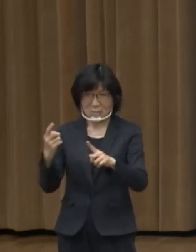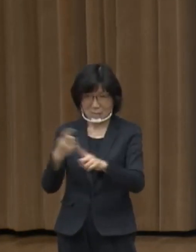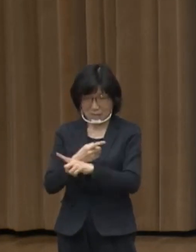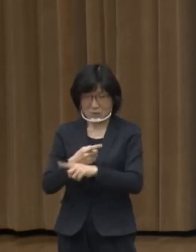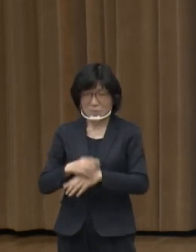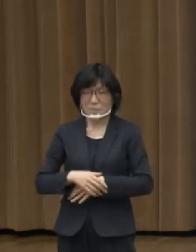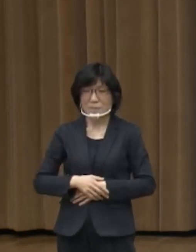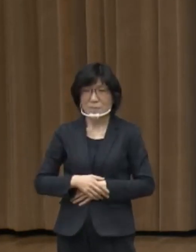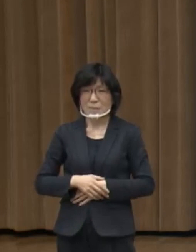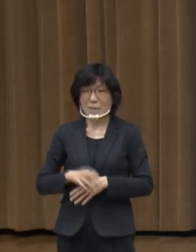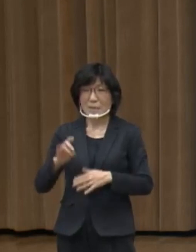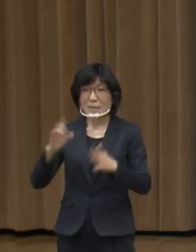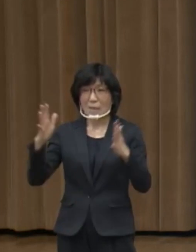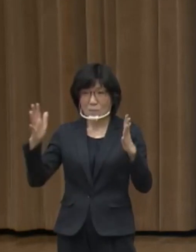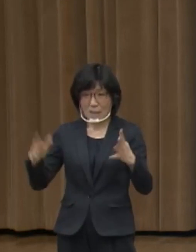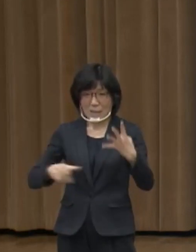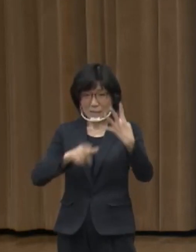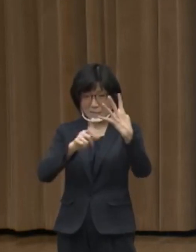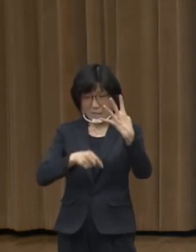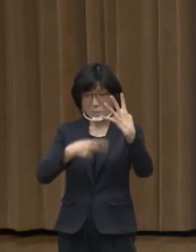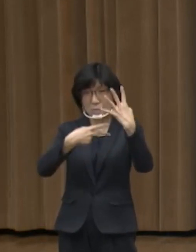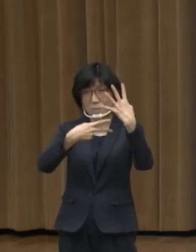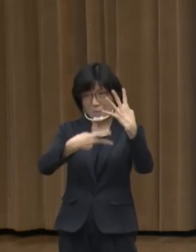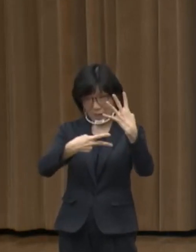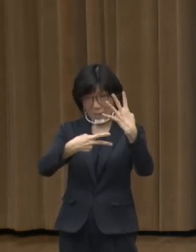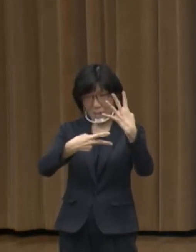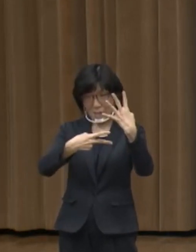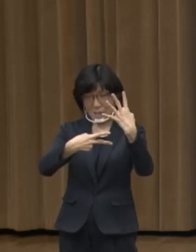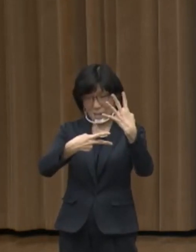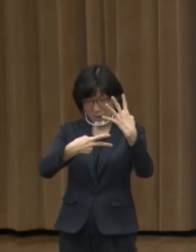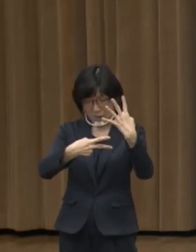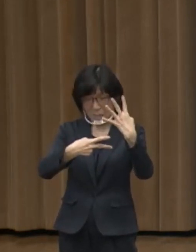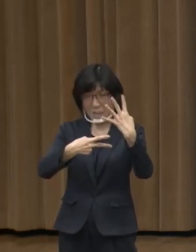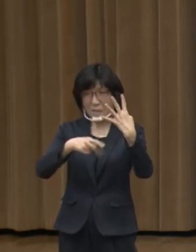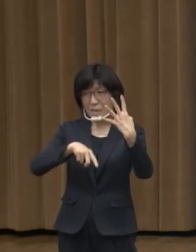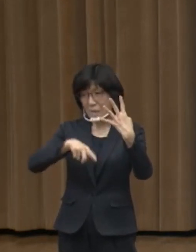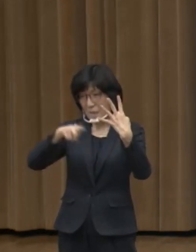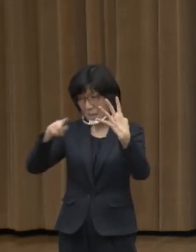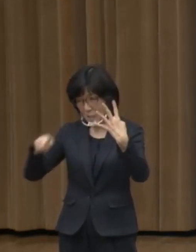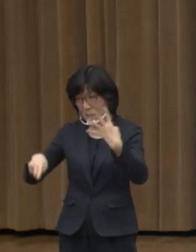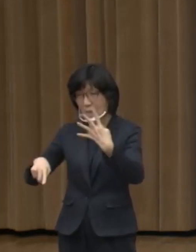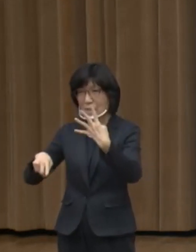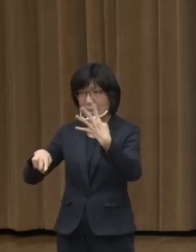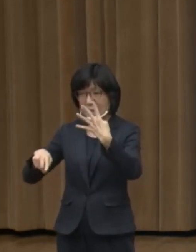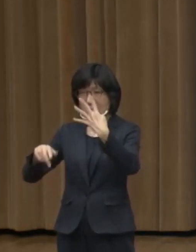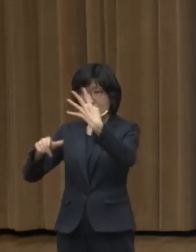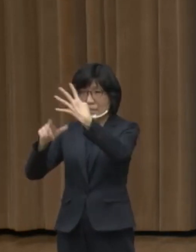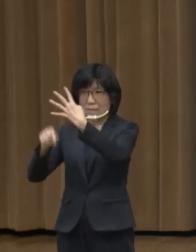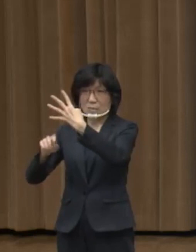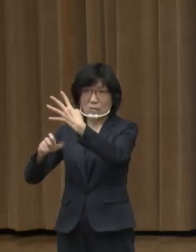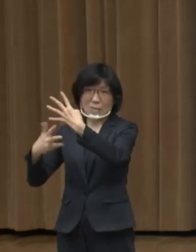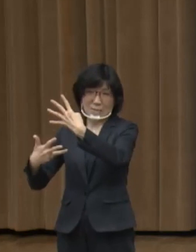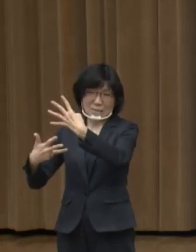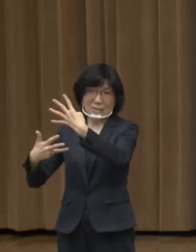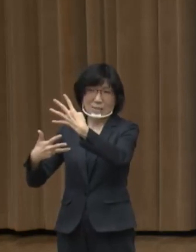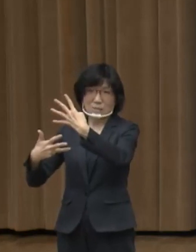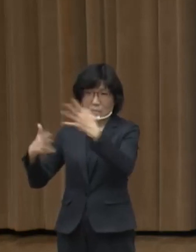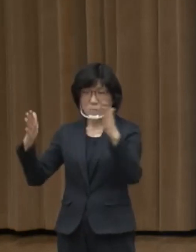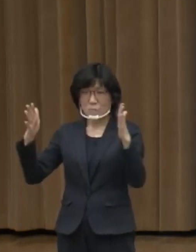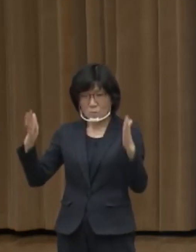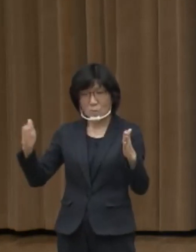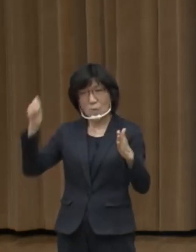象の旅行期間は4月2日、これも上と同じですが、から4月28日の宿泊